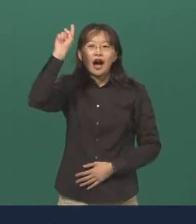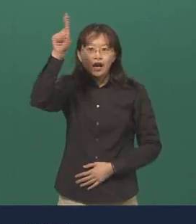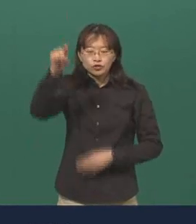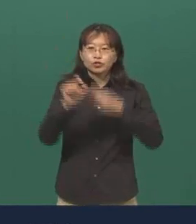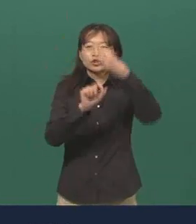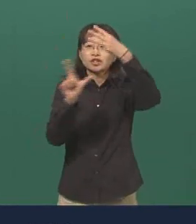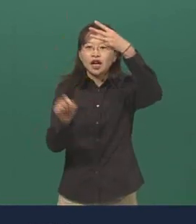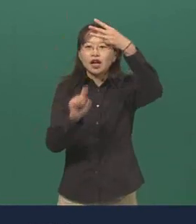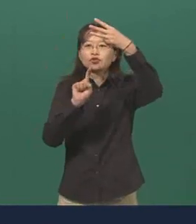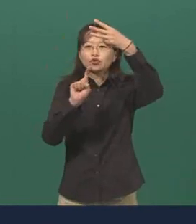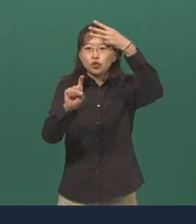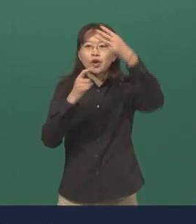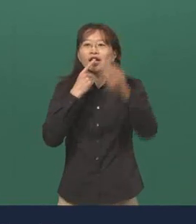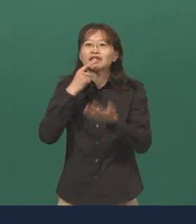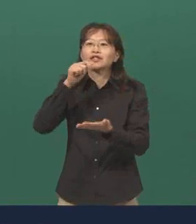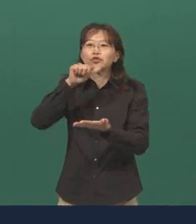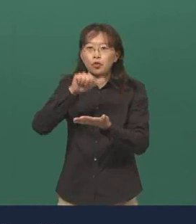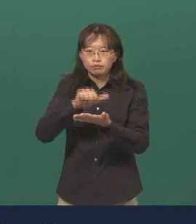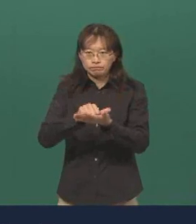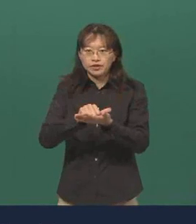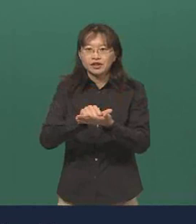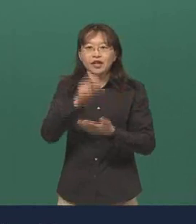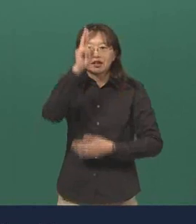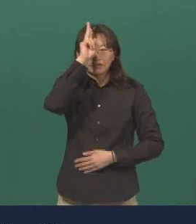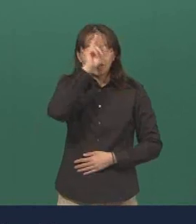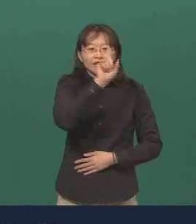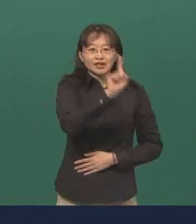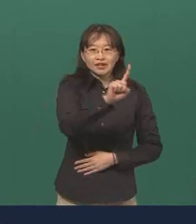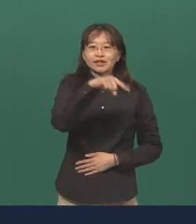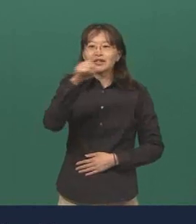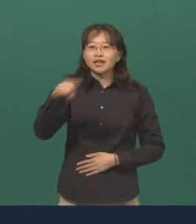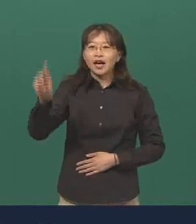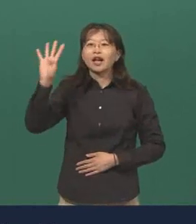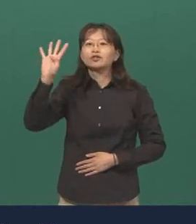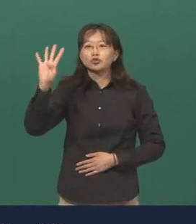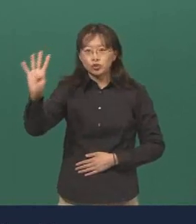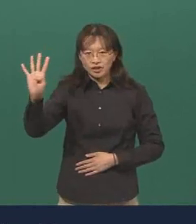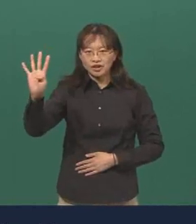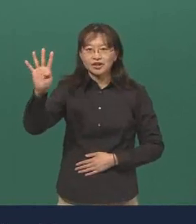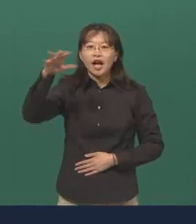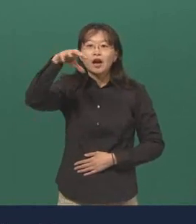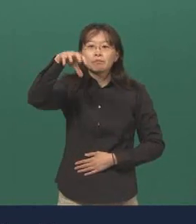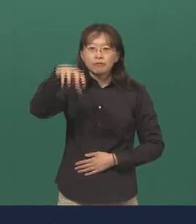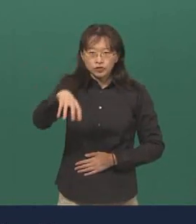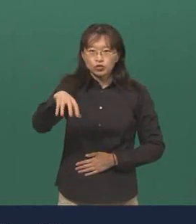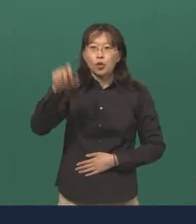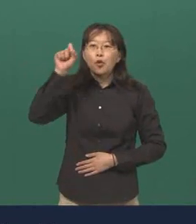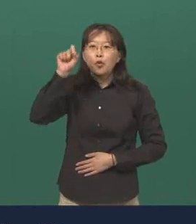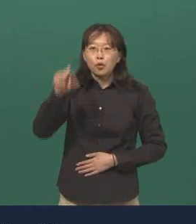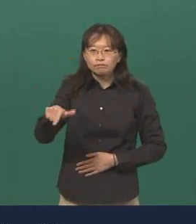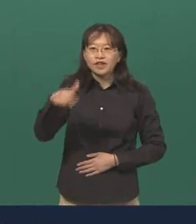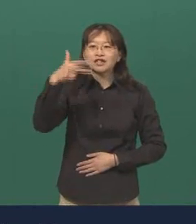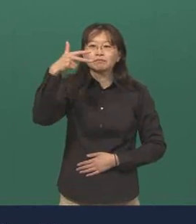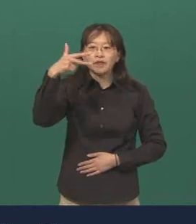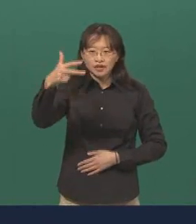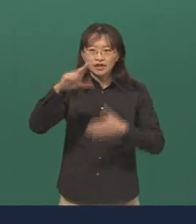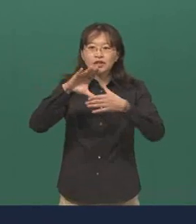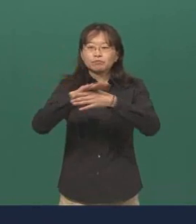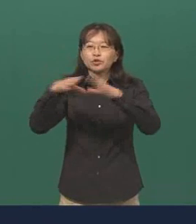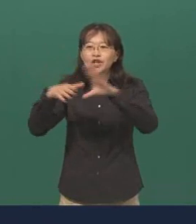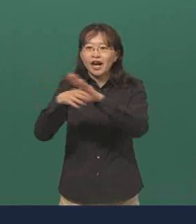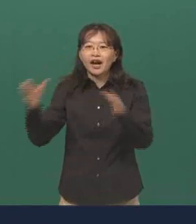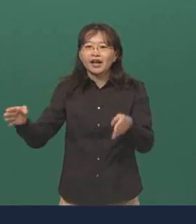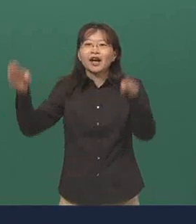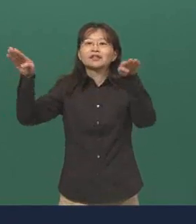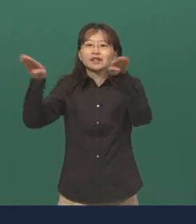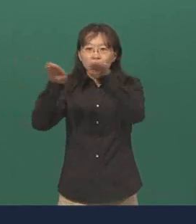。日時は明日3月10日日曜日、昼1時から夕方4時まで、場所は近